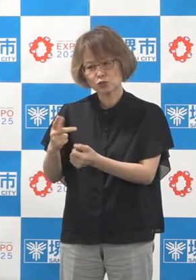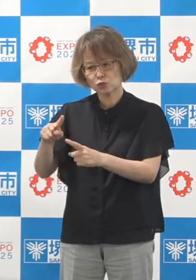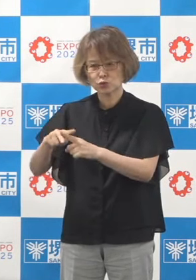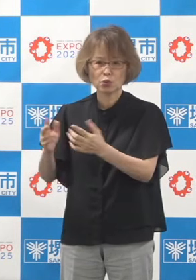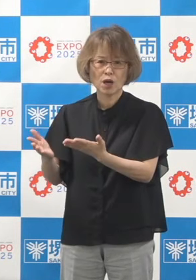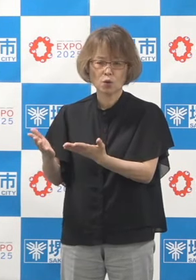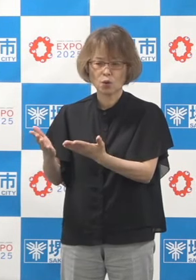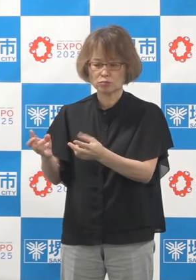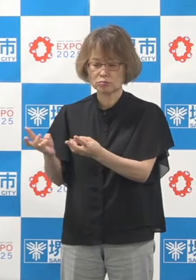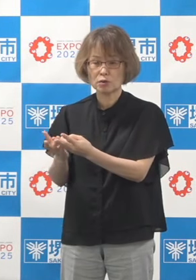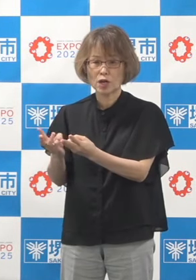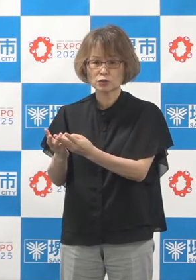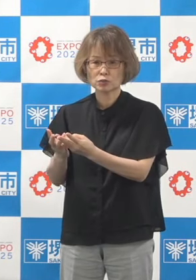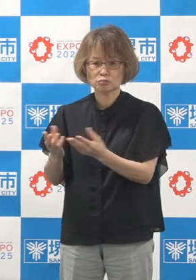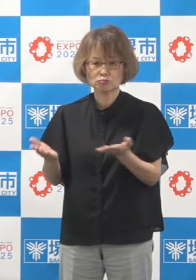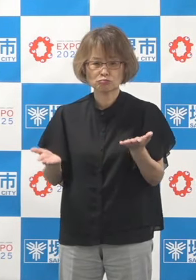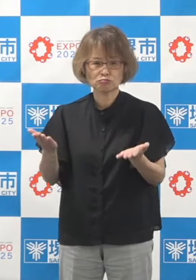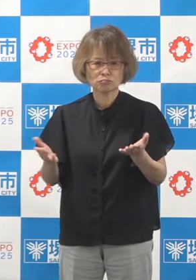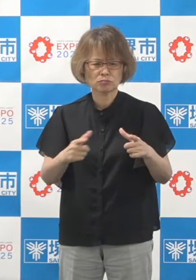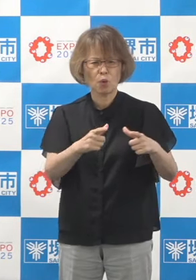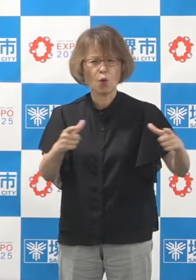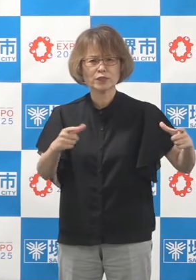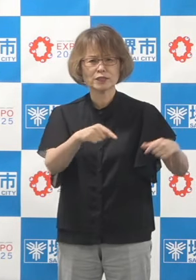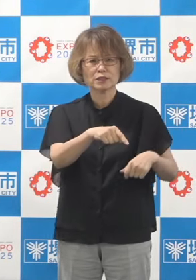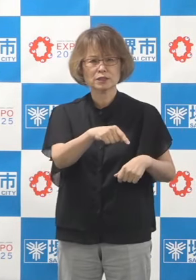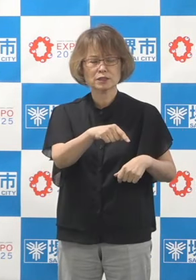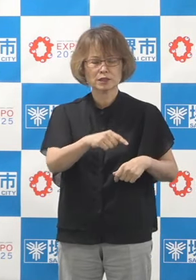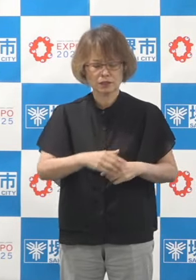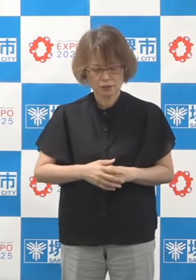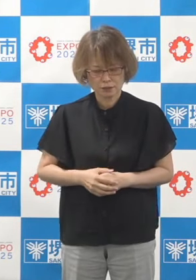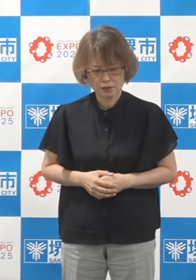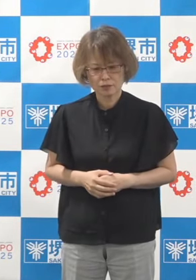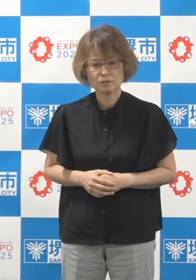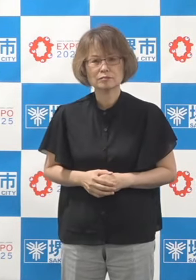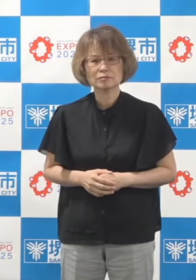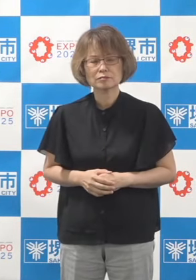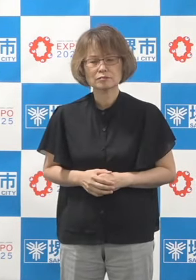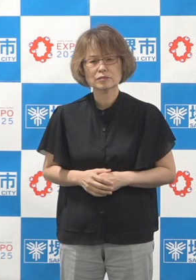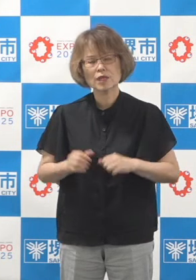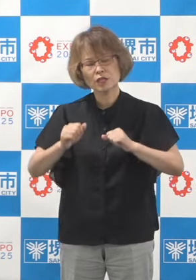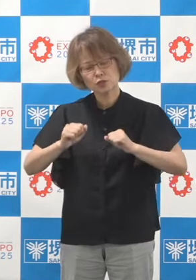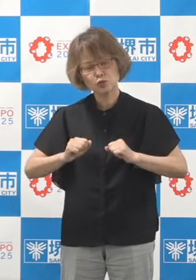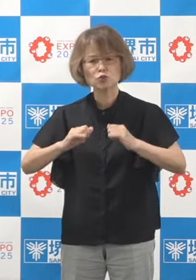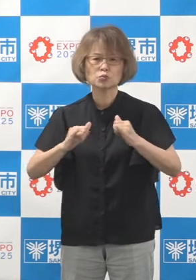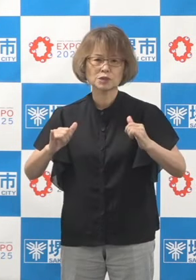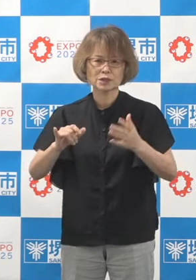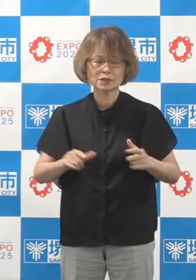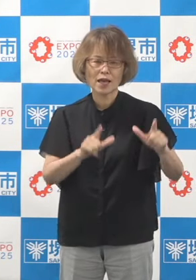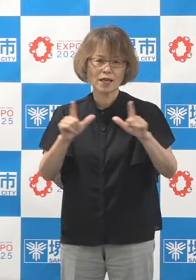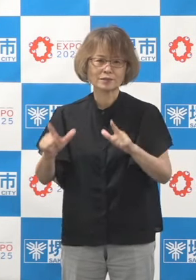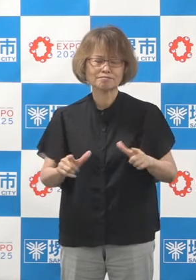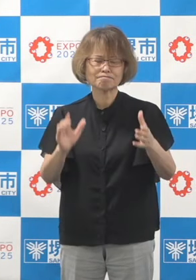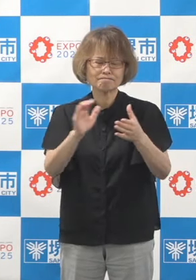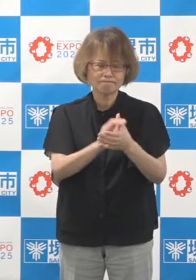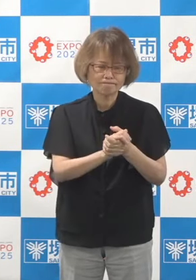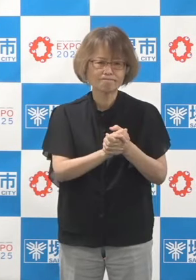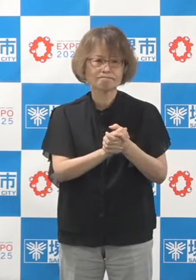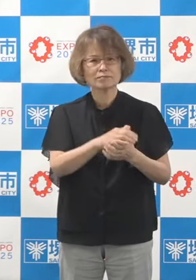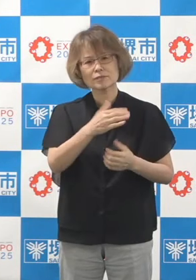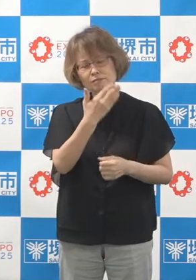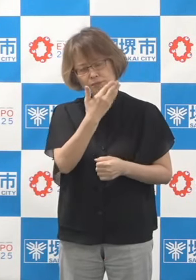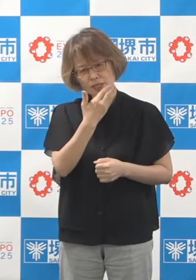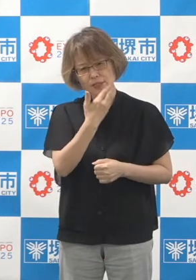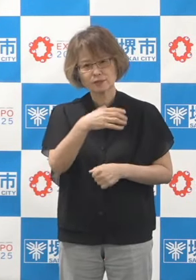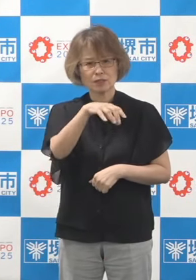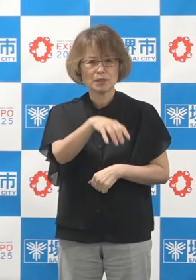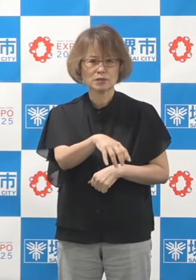立小学校の数よりも多い数です。住民生活にも非常に密接をした重要な